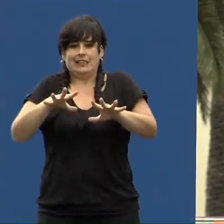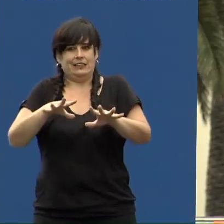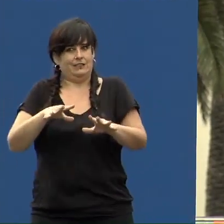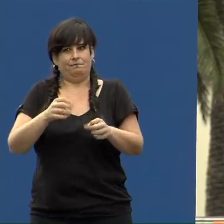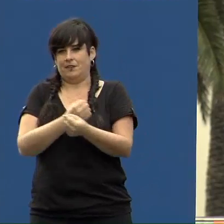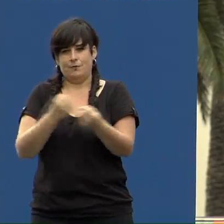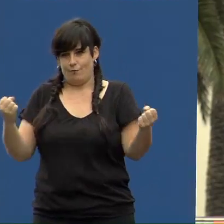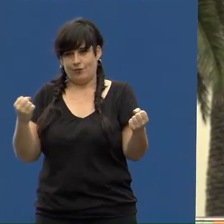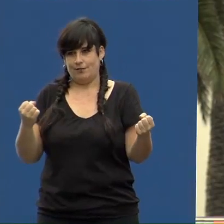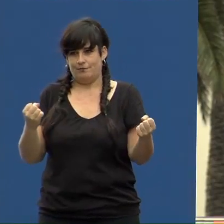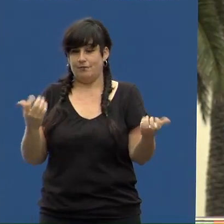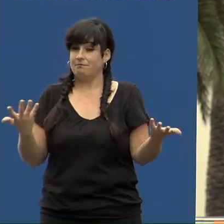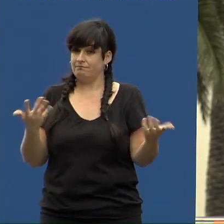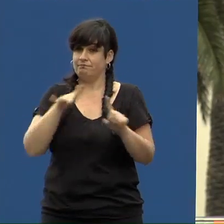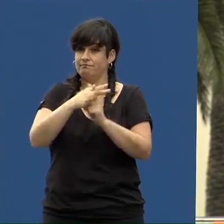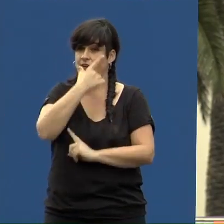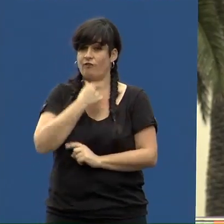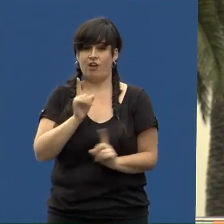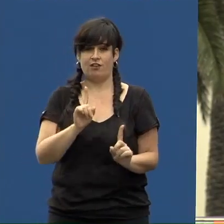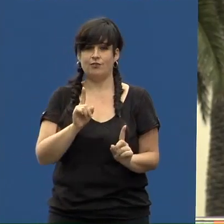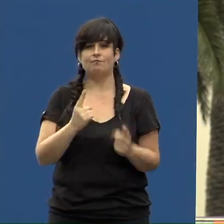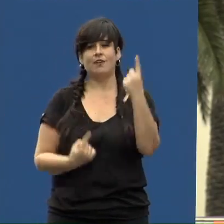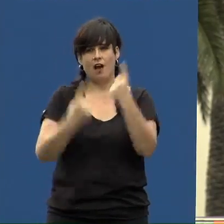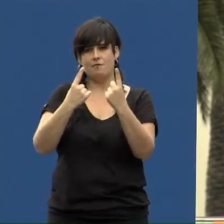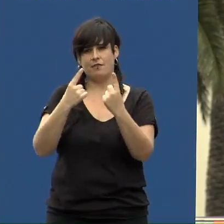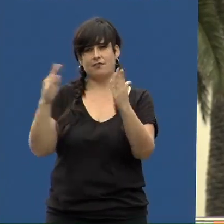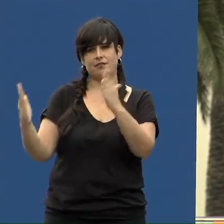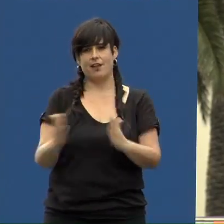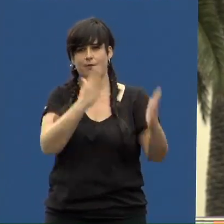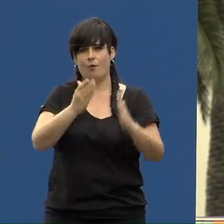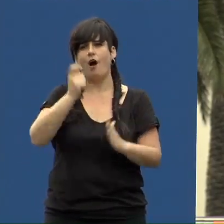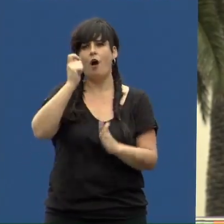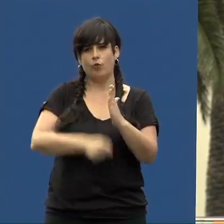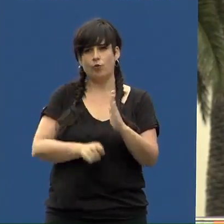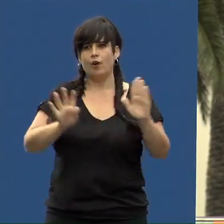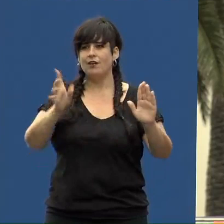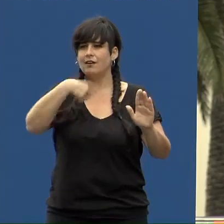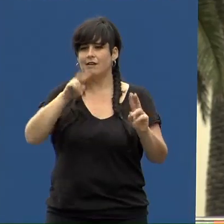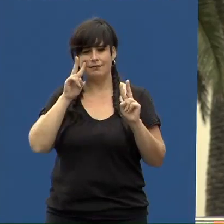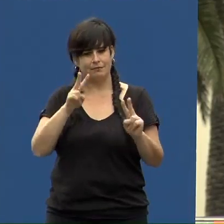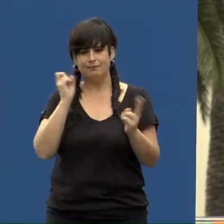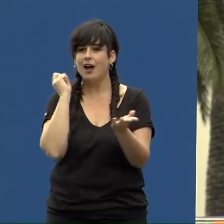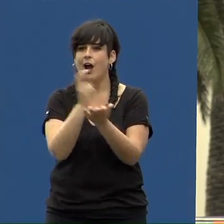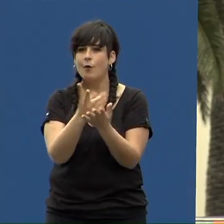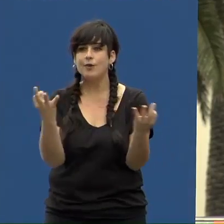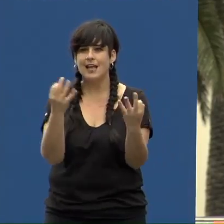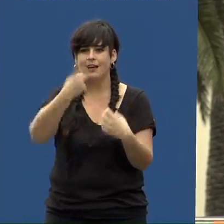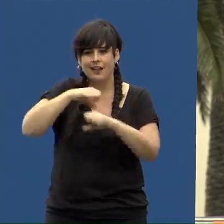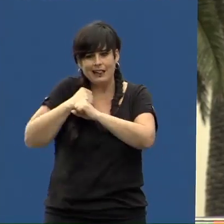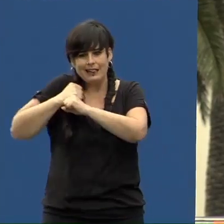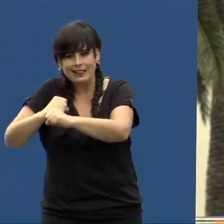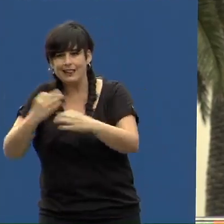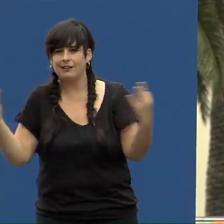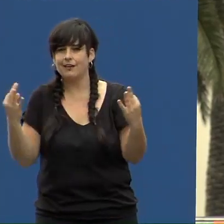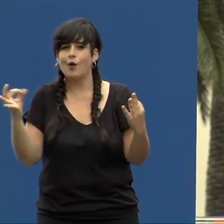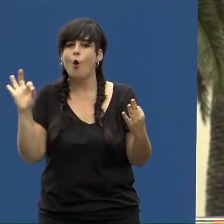fácil. Y habrá momentos de desgaste y habrá momentos complicados, pero por favor sepamos ver lo que está en juego y sepamos ver lo que